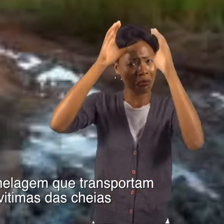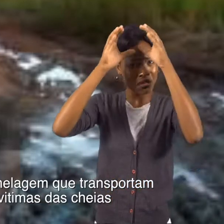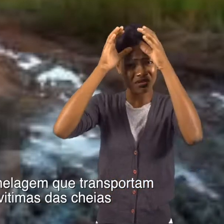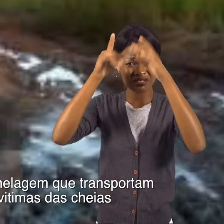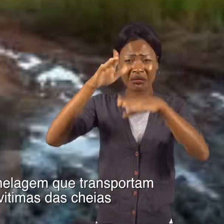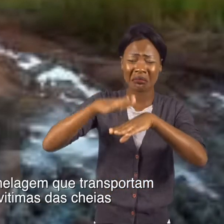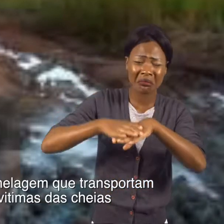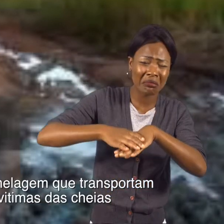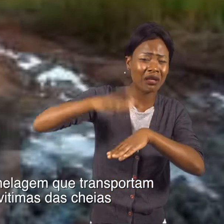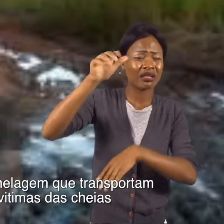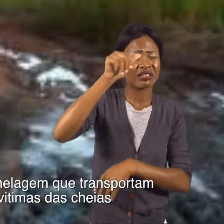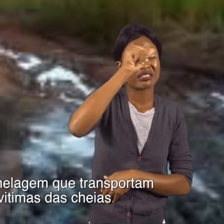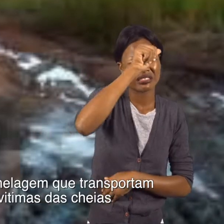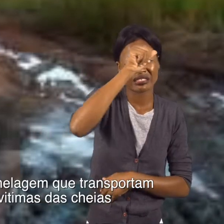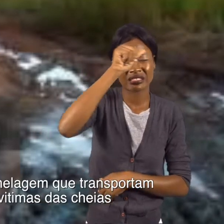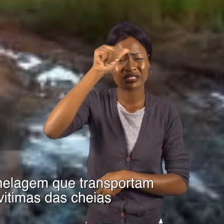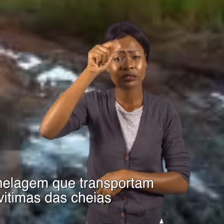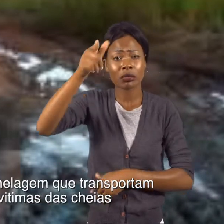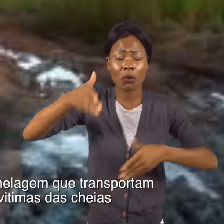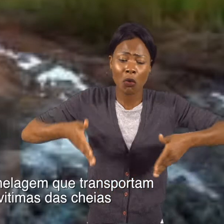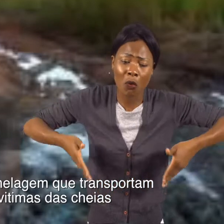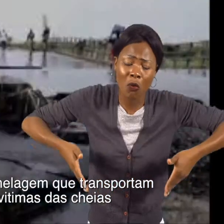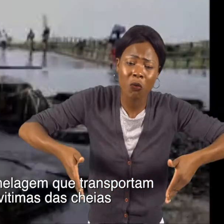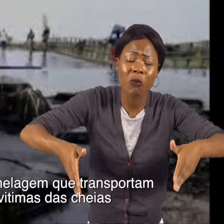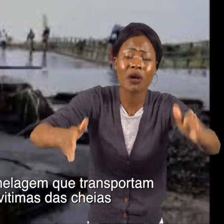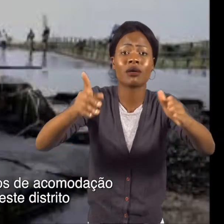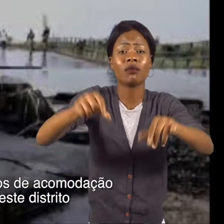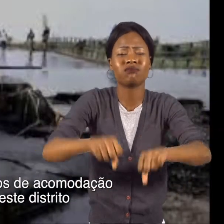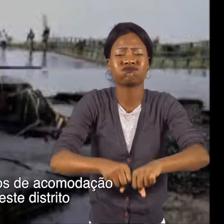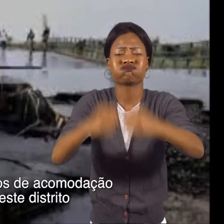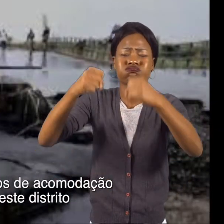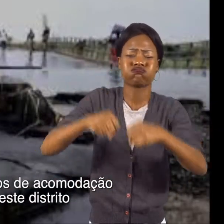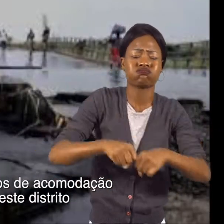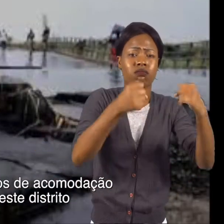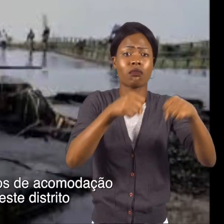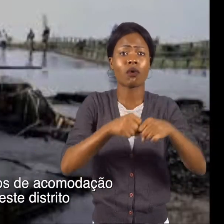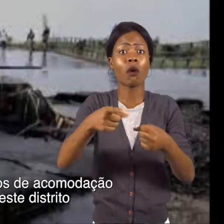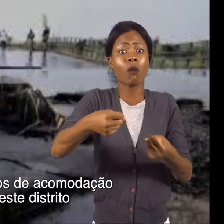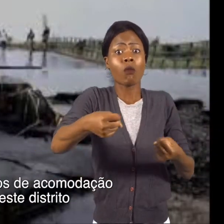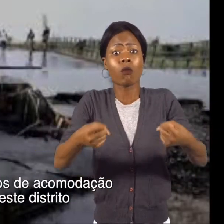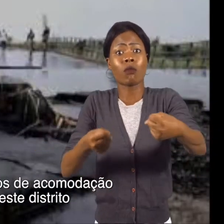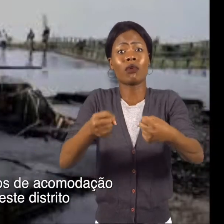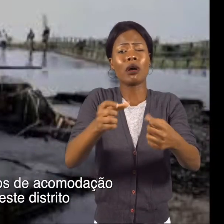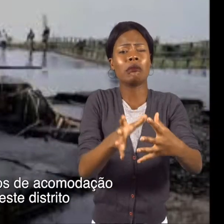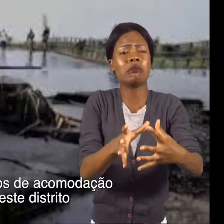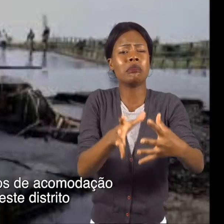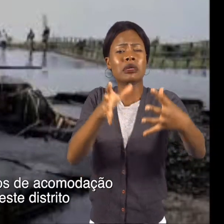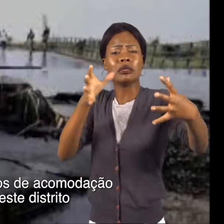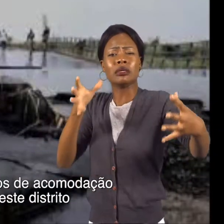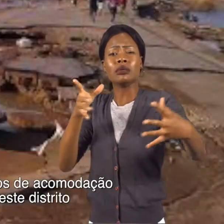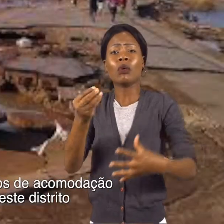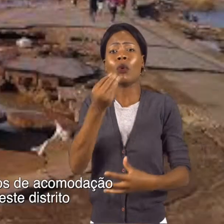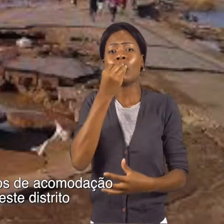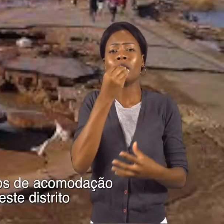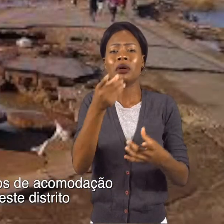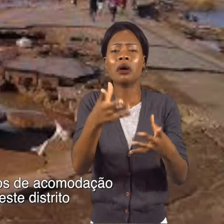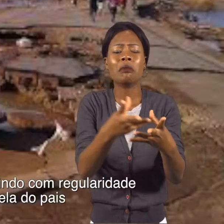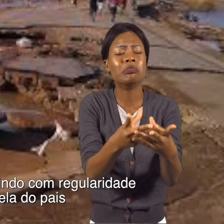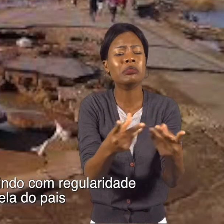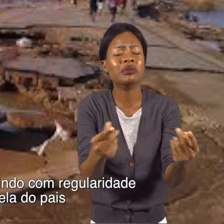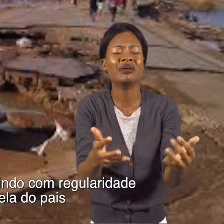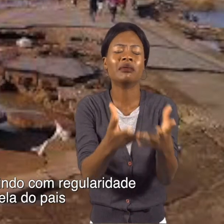tonelagem que transportam alimentos para as vítimas das cheias alojadas nos centros de acomodação no interior deste